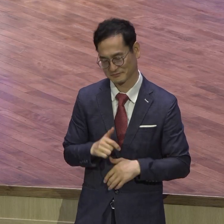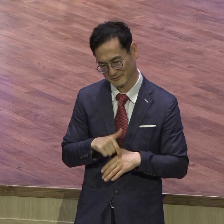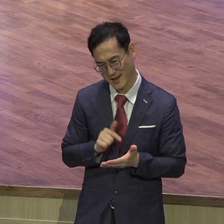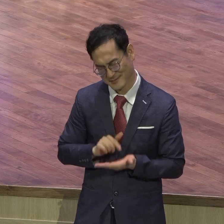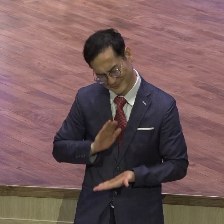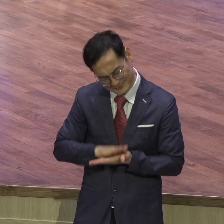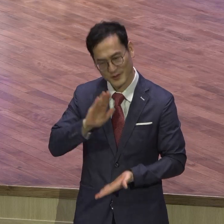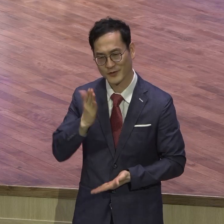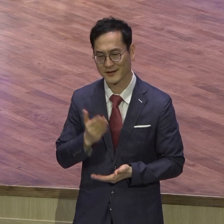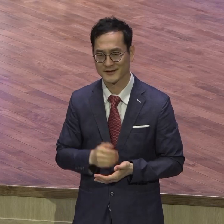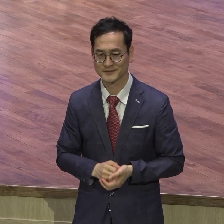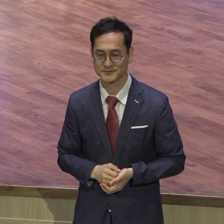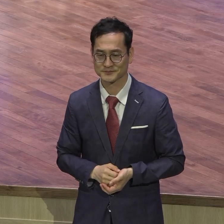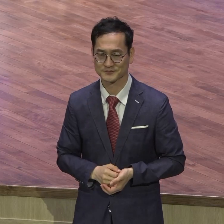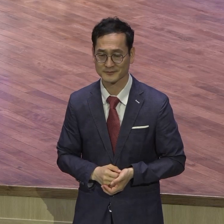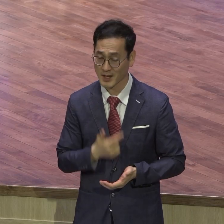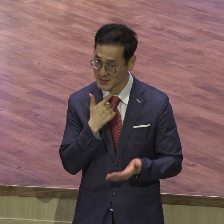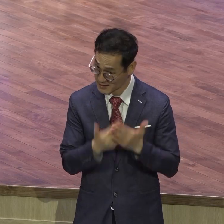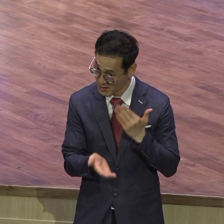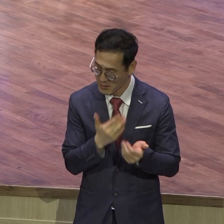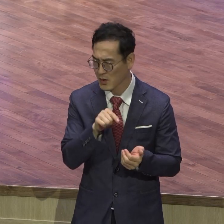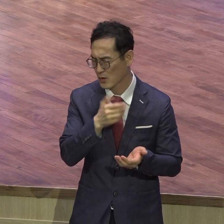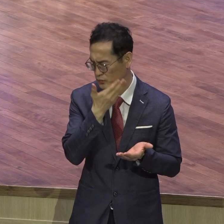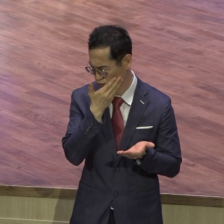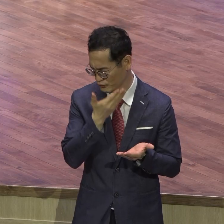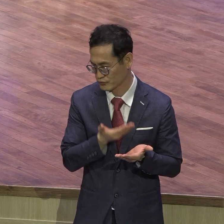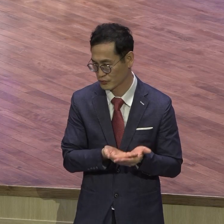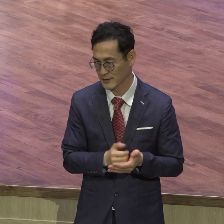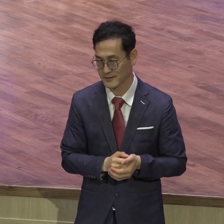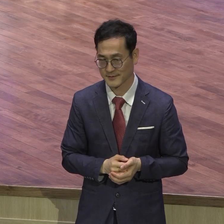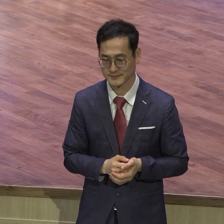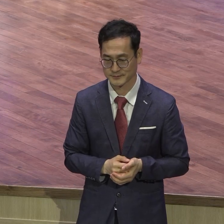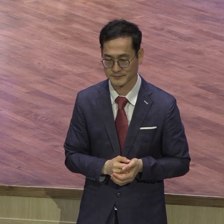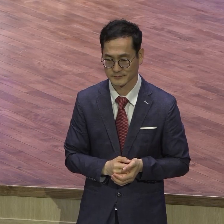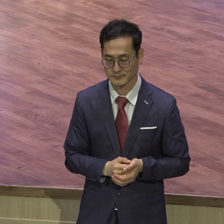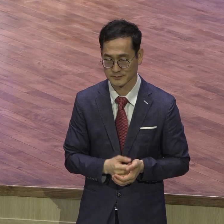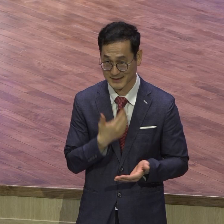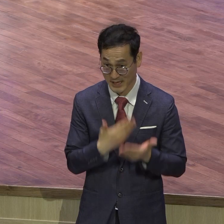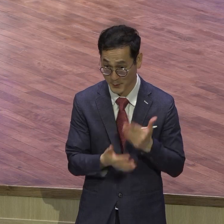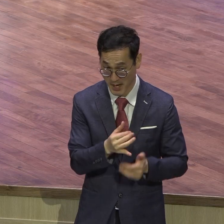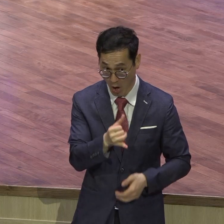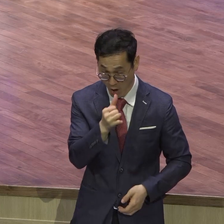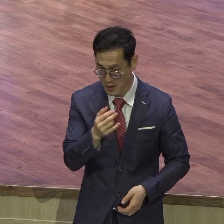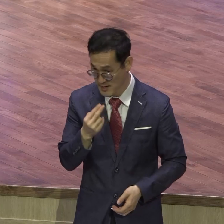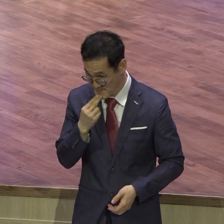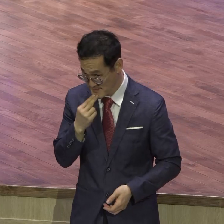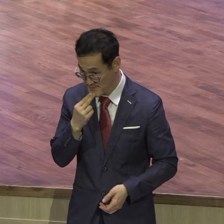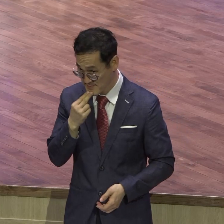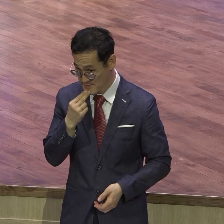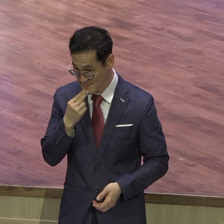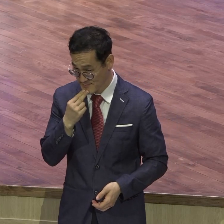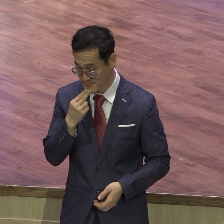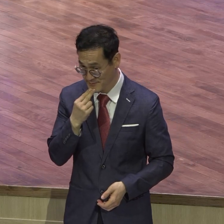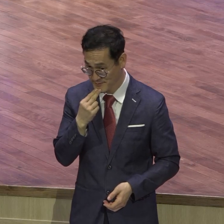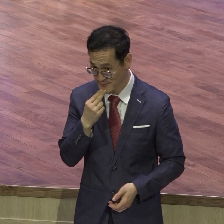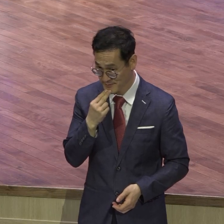처음 그렇게 중요합니다 그래서 처음이 있느냐 없느냐 이게